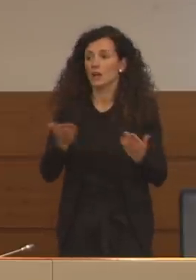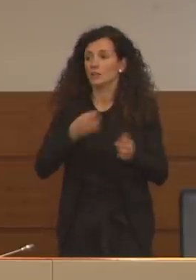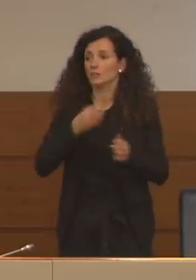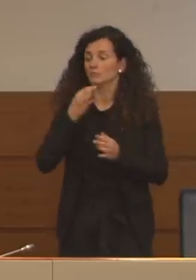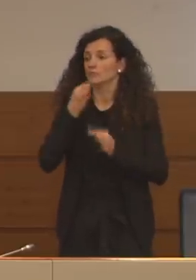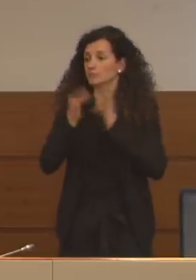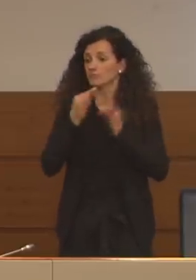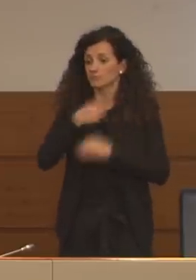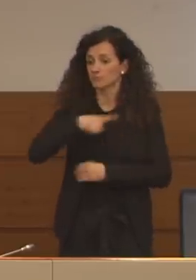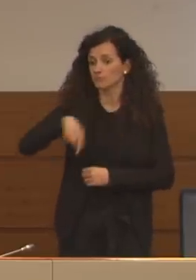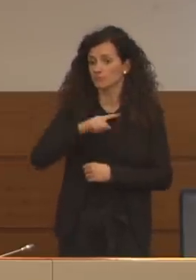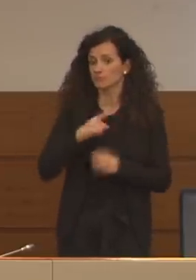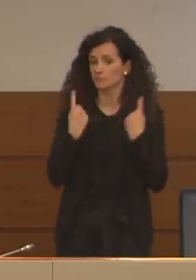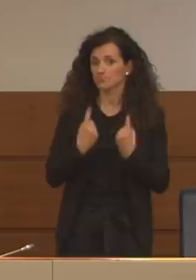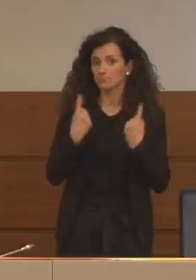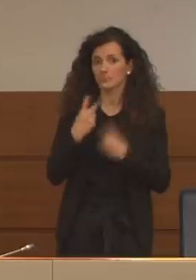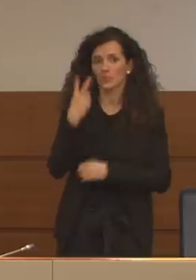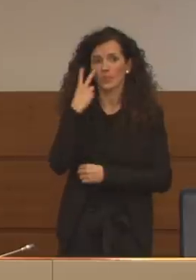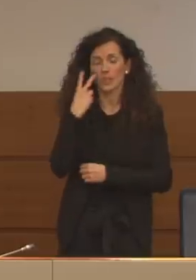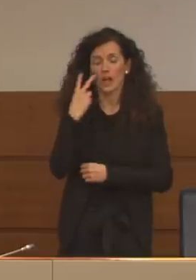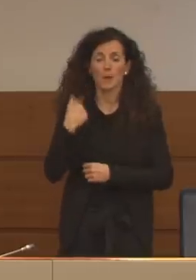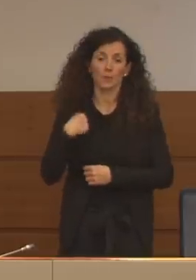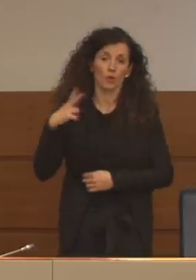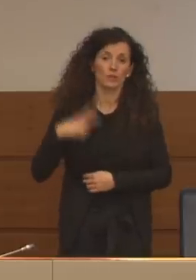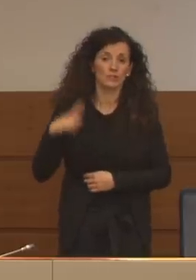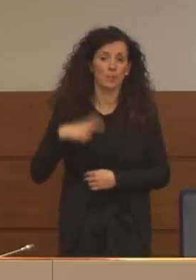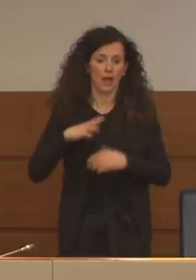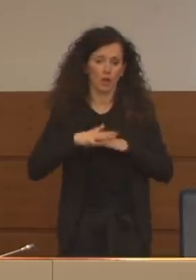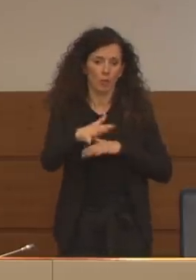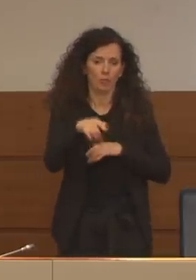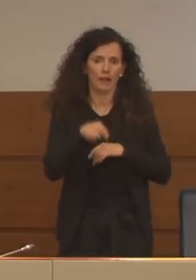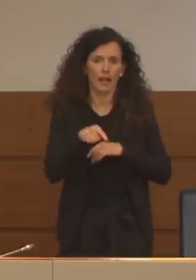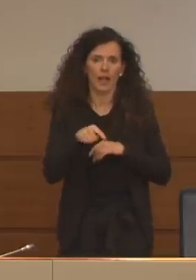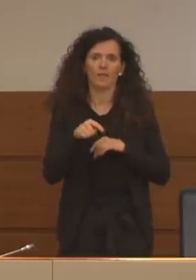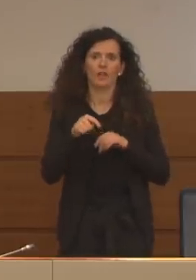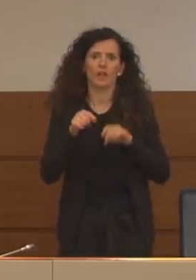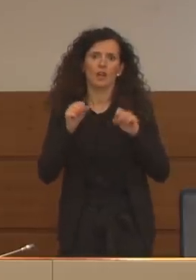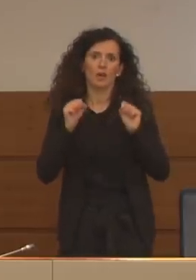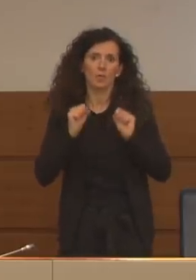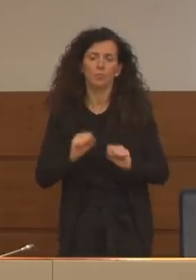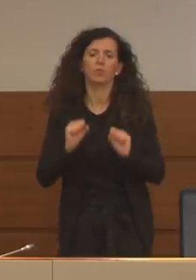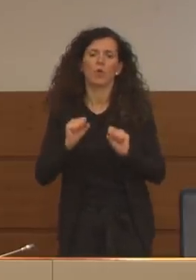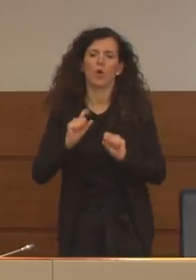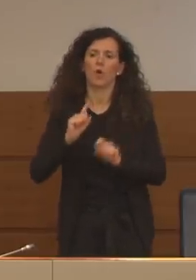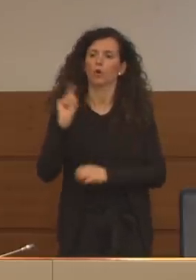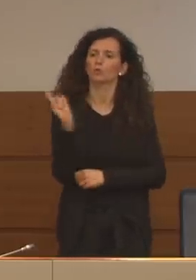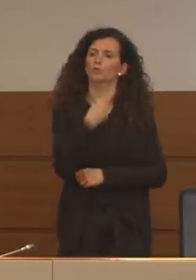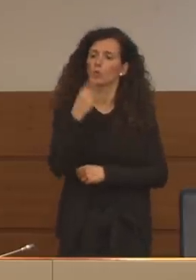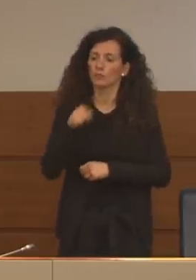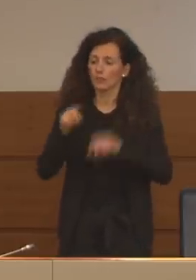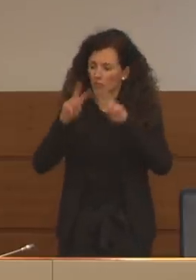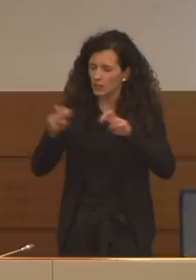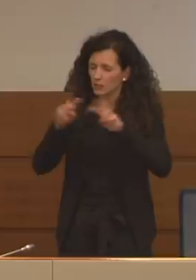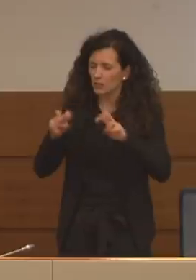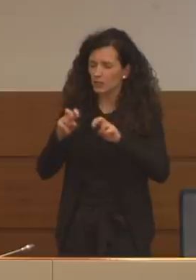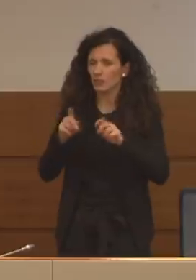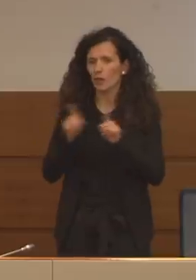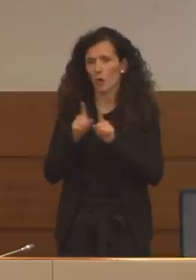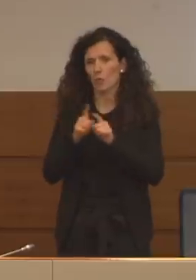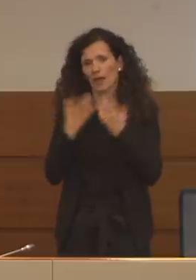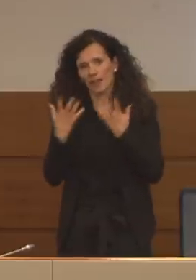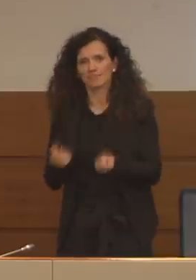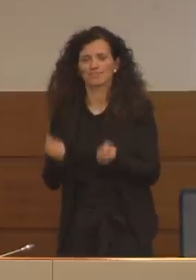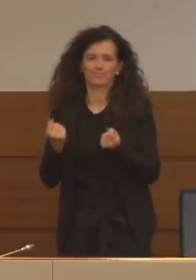e mi auguro molto a breve di poter tutti quanti apprezzare questi studi che si stanno facendo